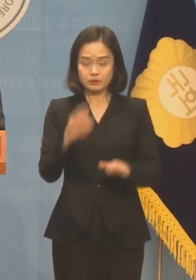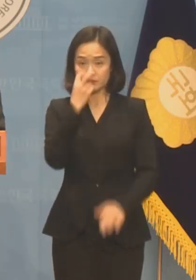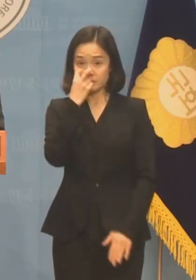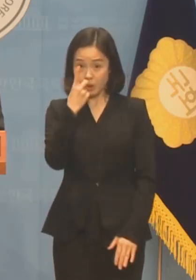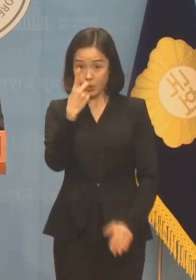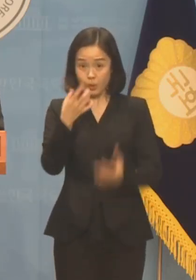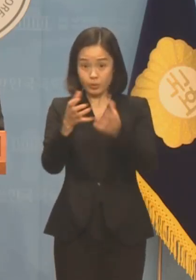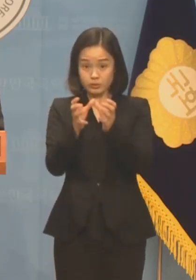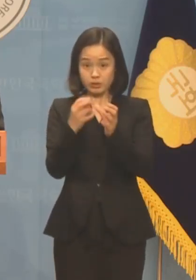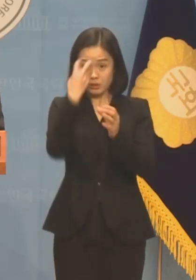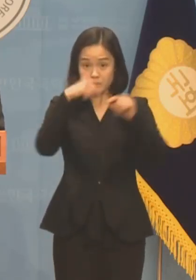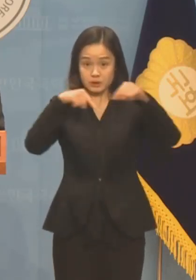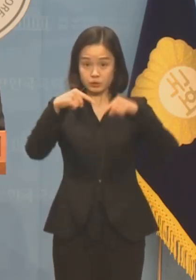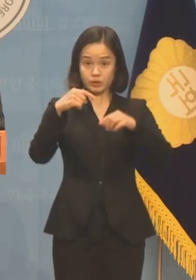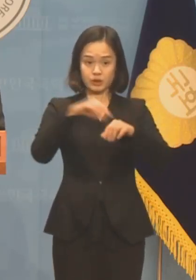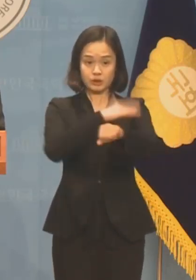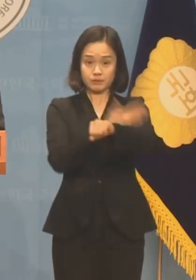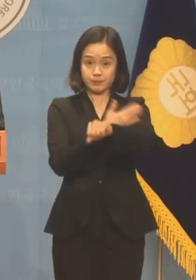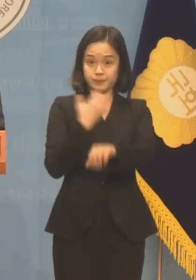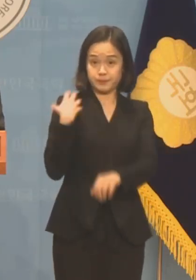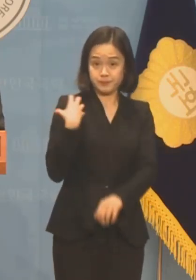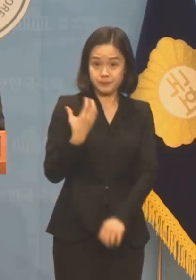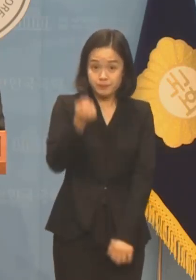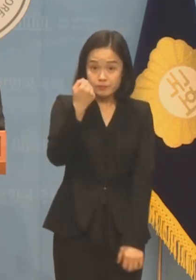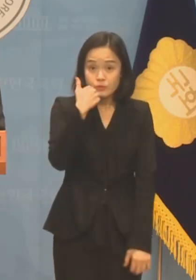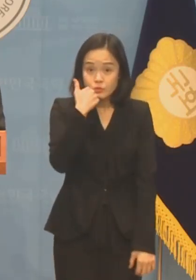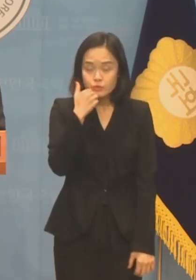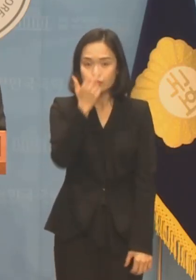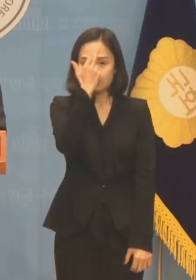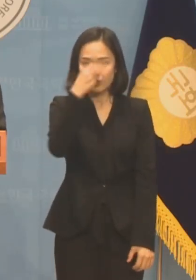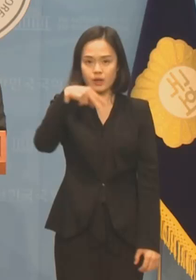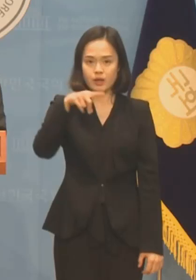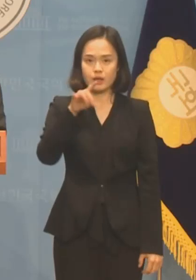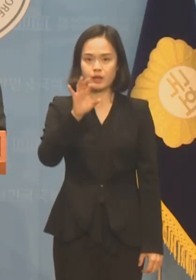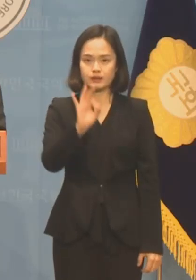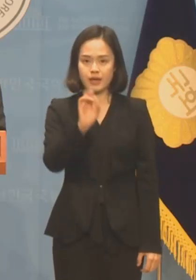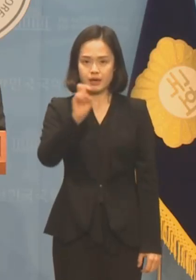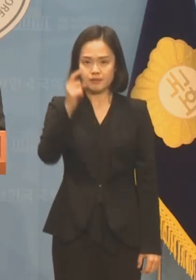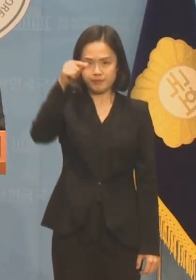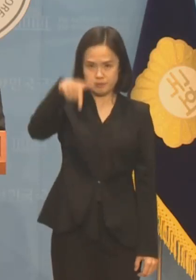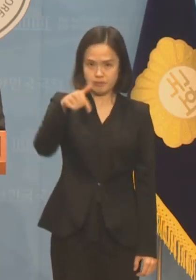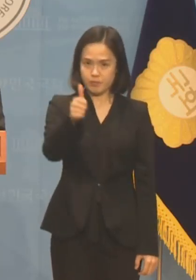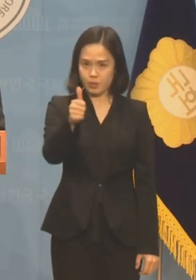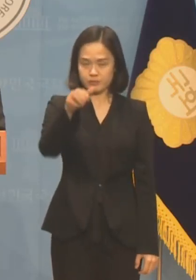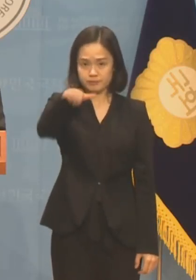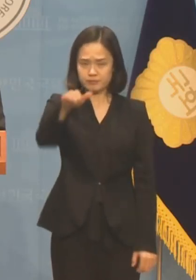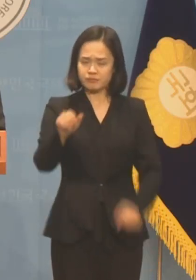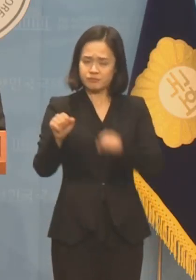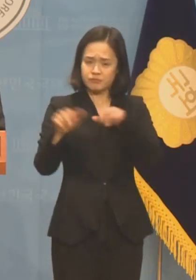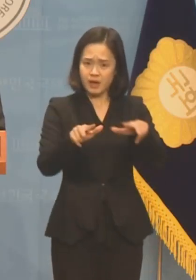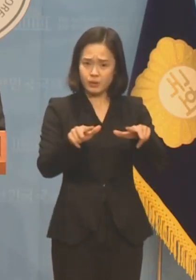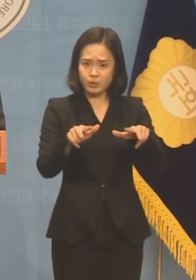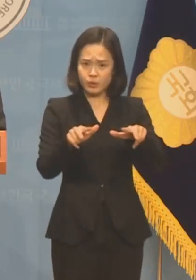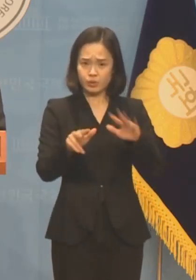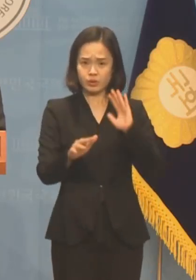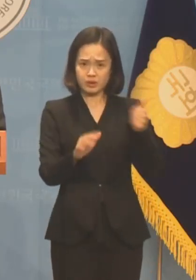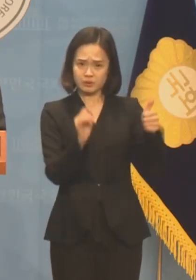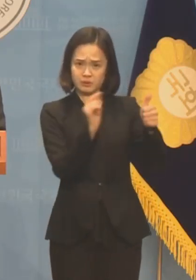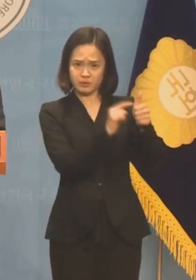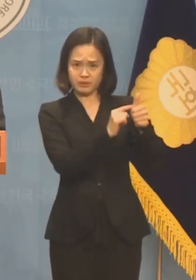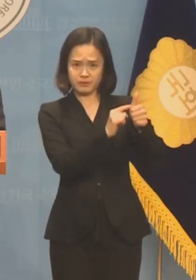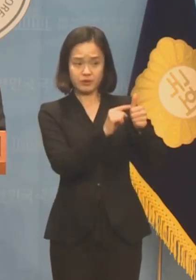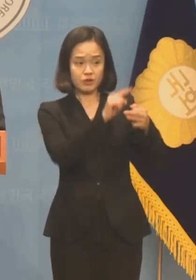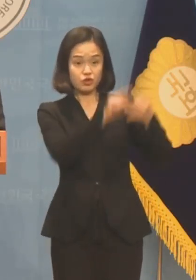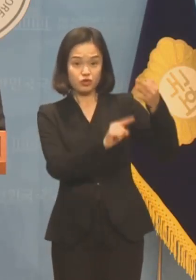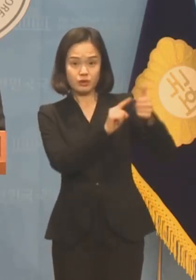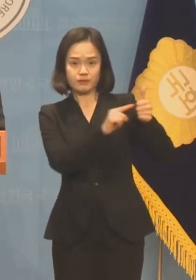대한 지휘권은 최상목 대통령 권한대행에게 있습니다. 지금 즉시 한남동으로 가서 공식적으로